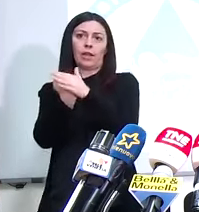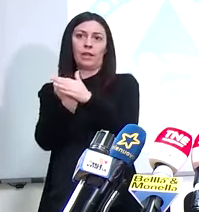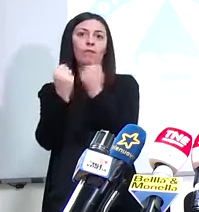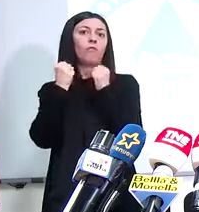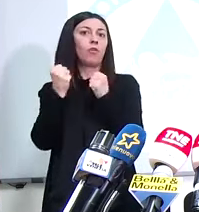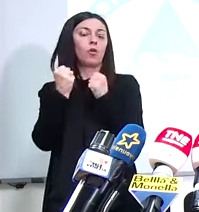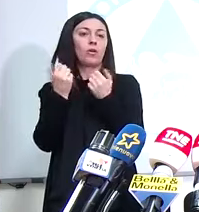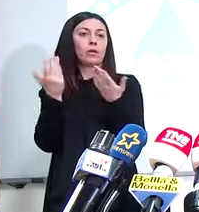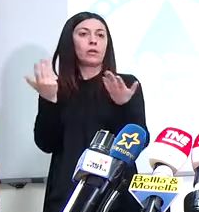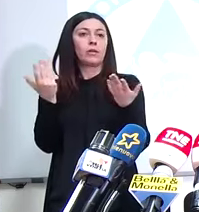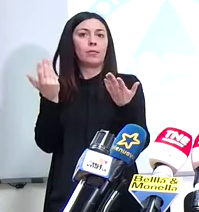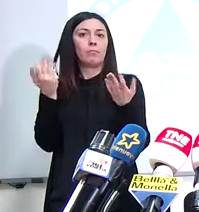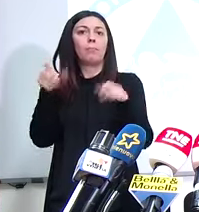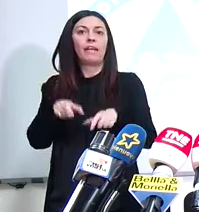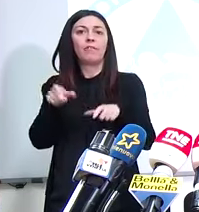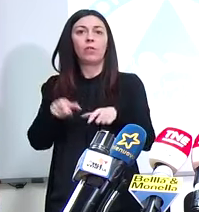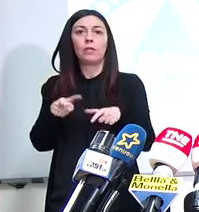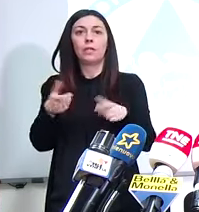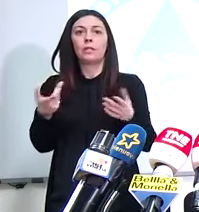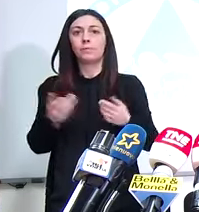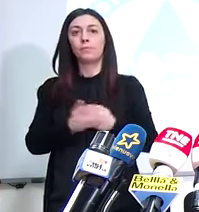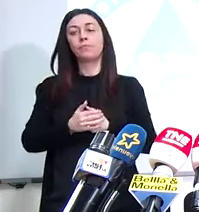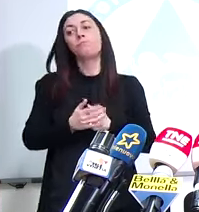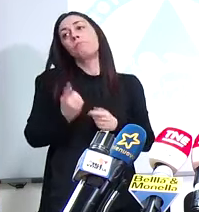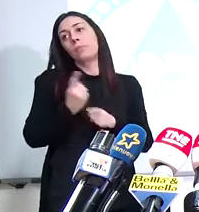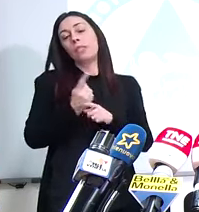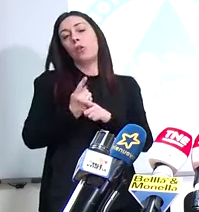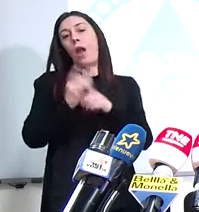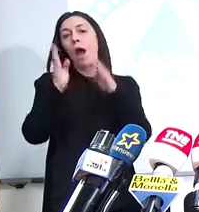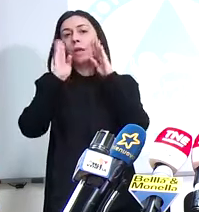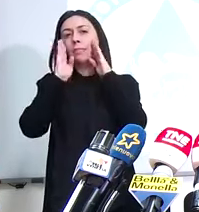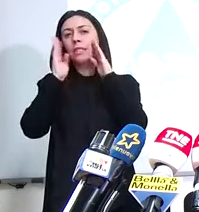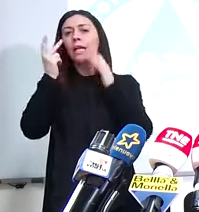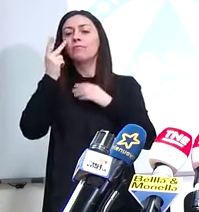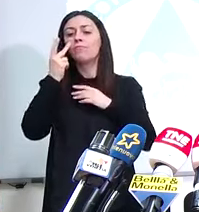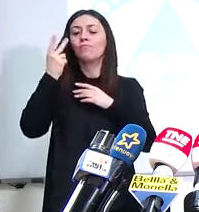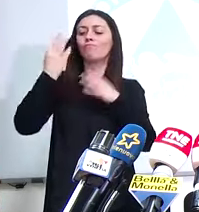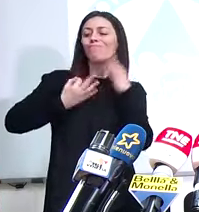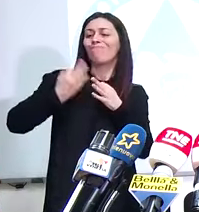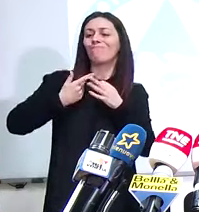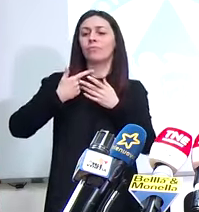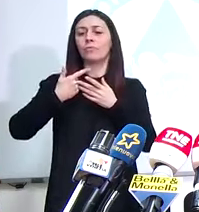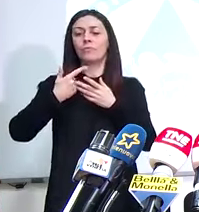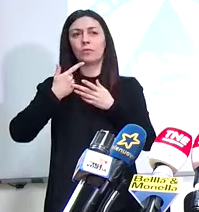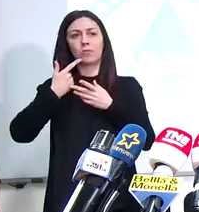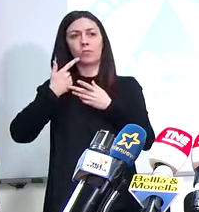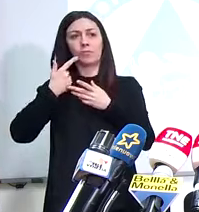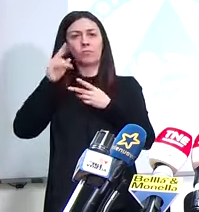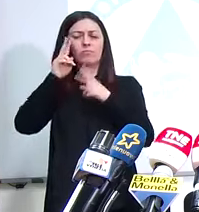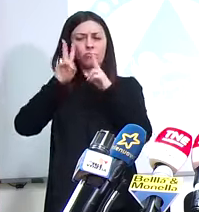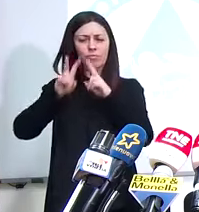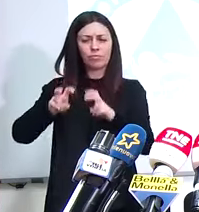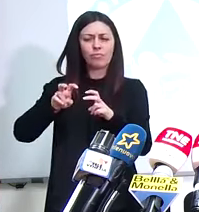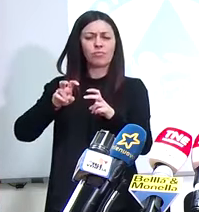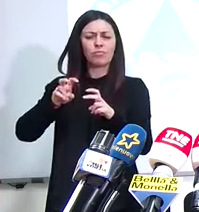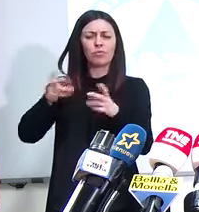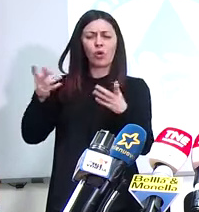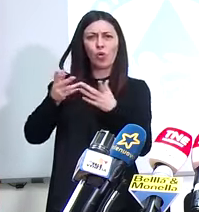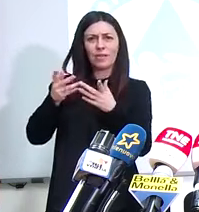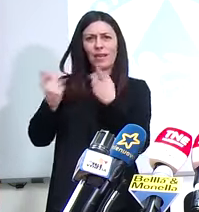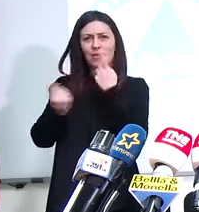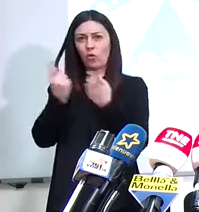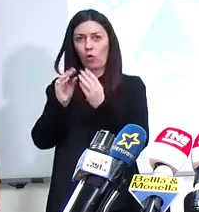poi è prudente aspettare poi gli inquirenti per capire di cosa si trattava e capire tutta la storia ve lo